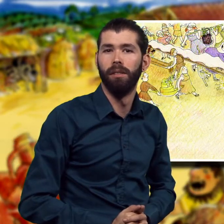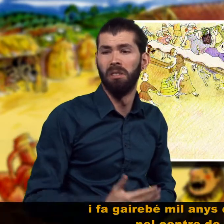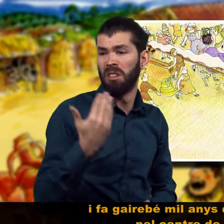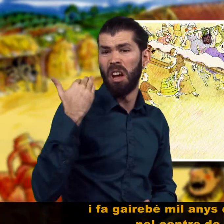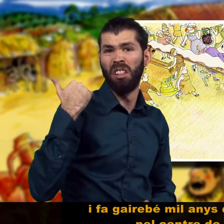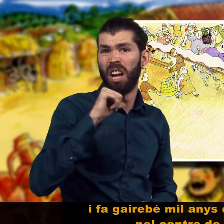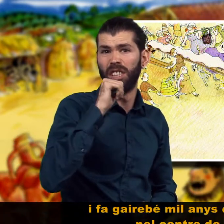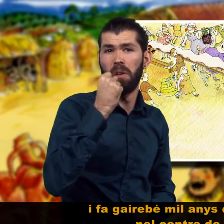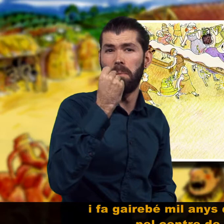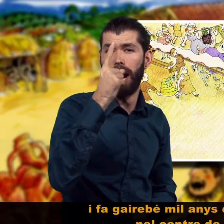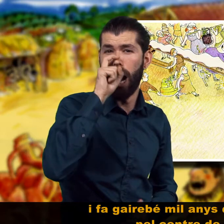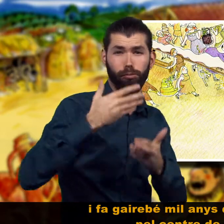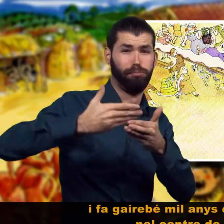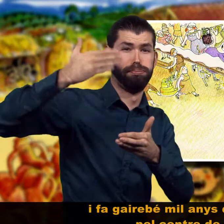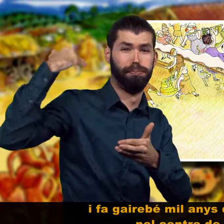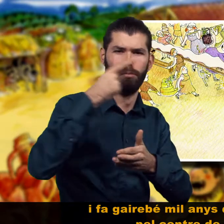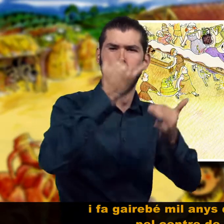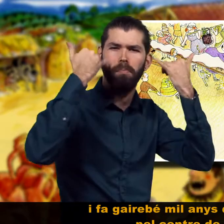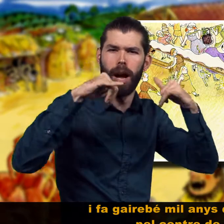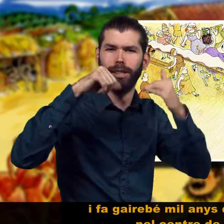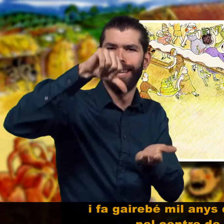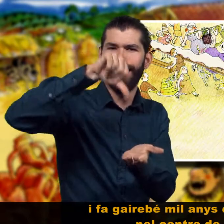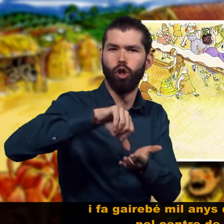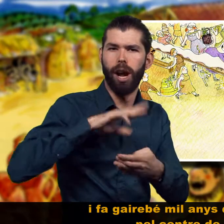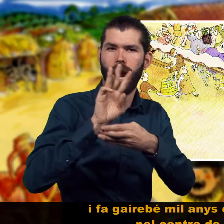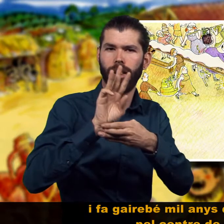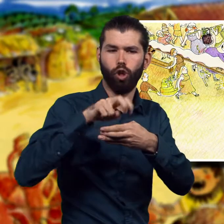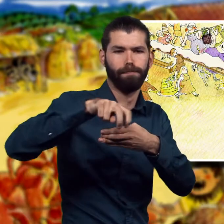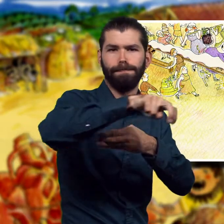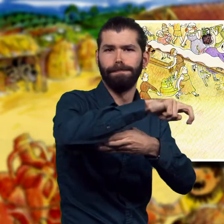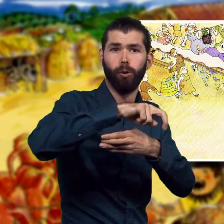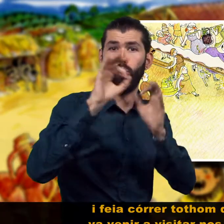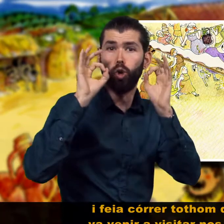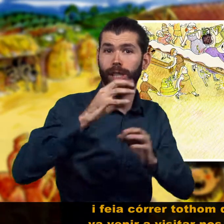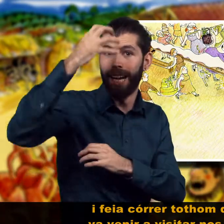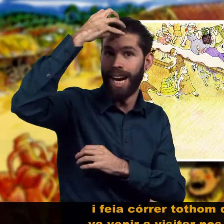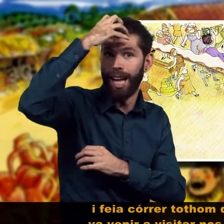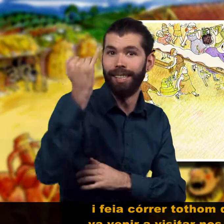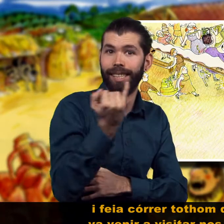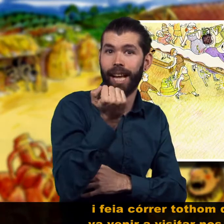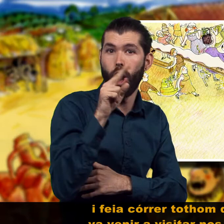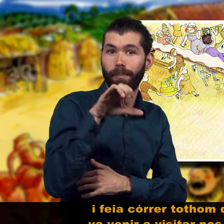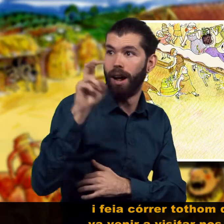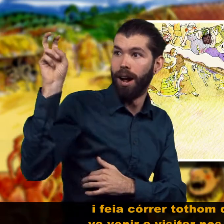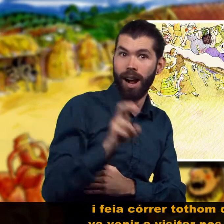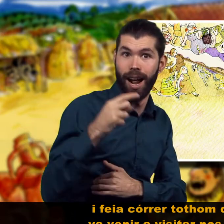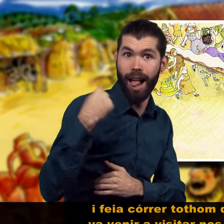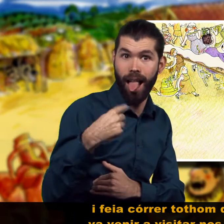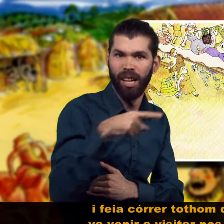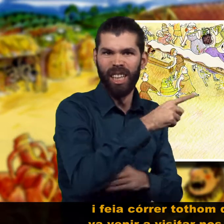I fa gairebé 1.000 anys que es passejava pel centre de Cardedeu i feia córrer a tothom darrere seu quan va venir a visitar-nos